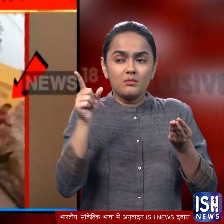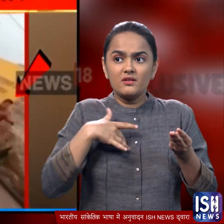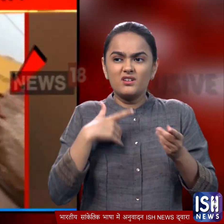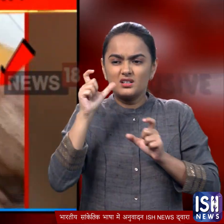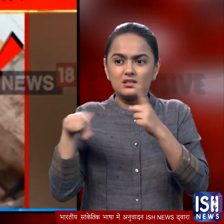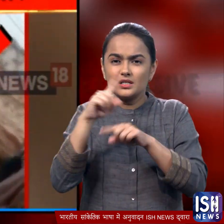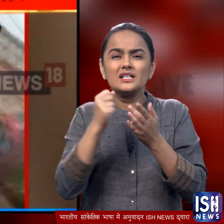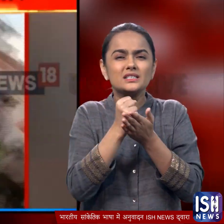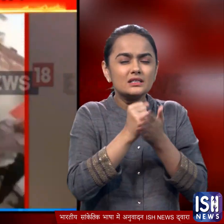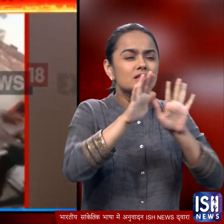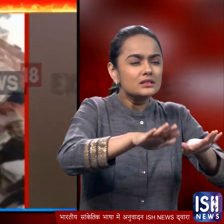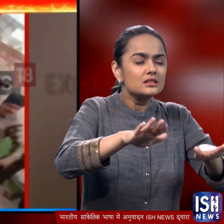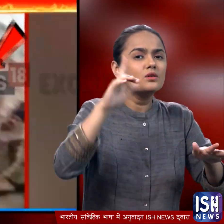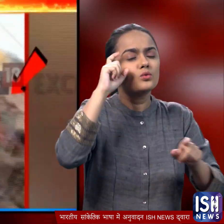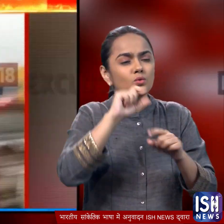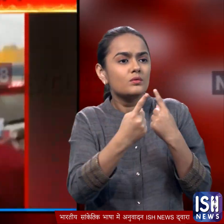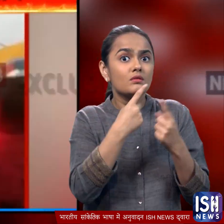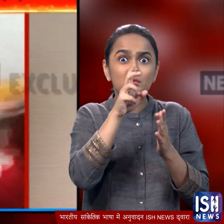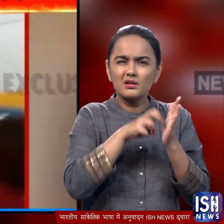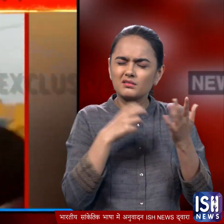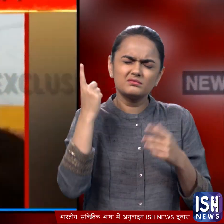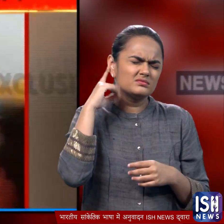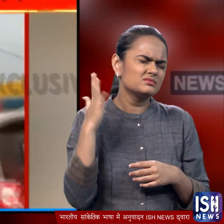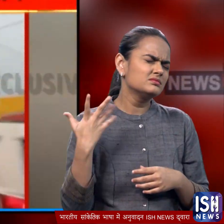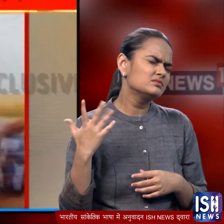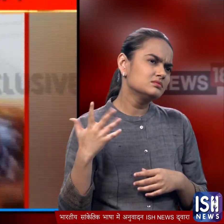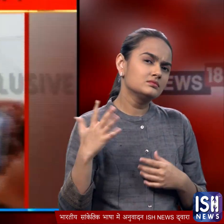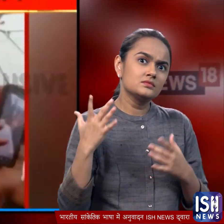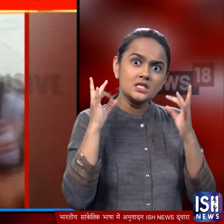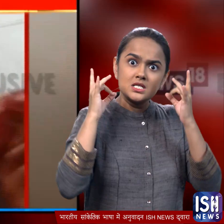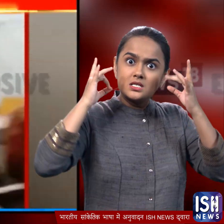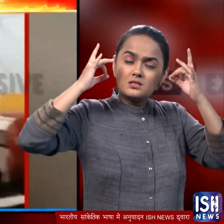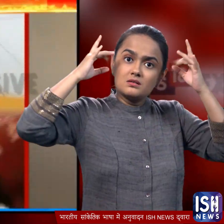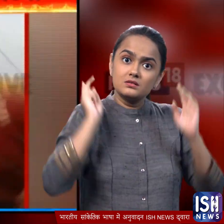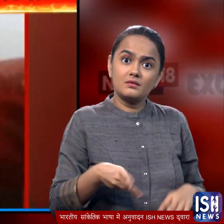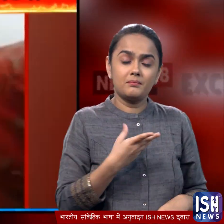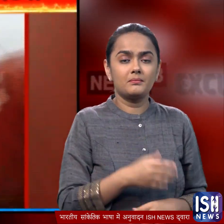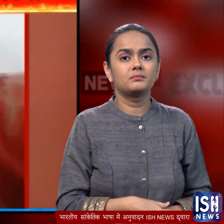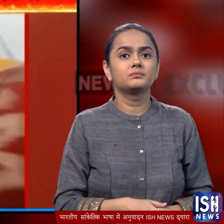देख उनके सुरक्षा कर्मियों ने लोगों को समझाने की कोशिश की, लेकिन गांव वालों पर इसका कोई असर नहीं होता दिखा।